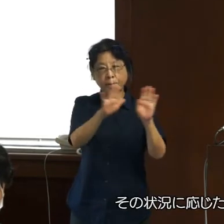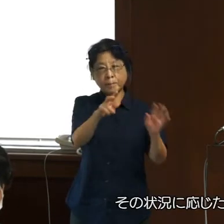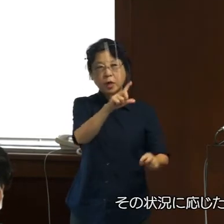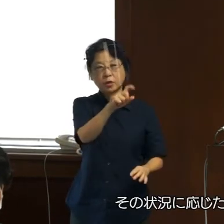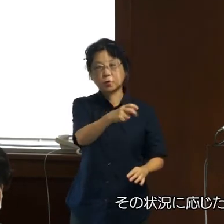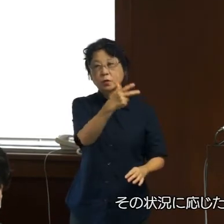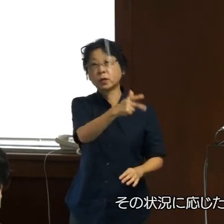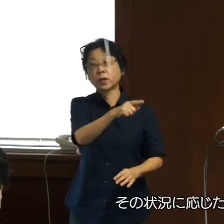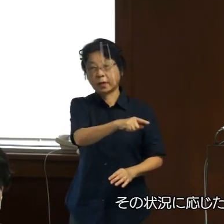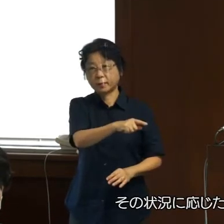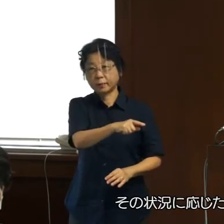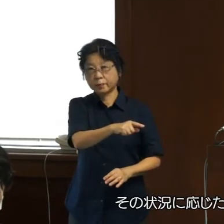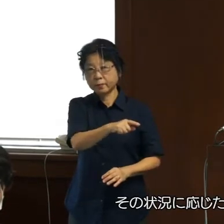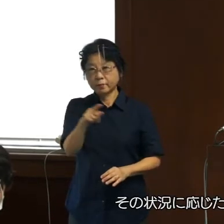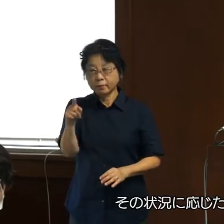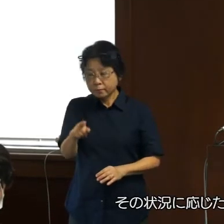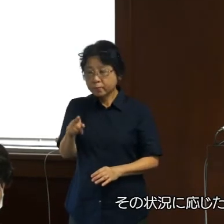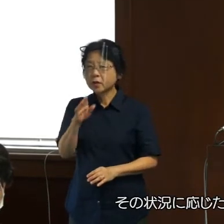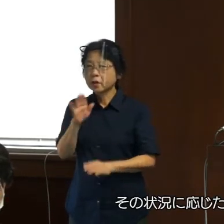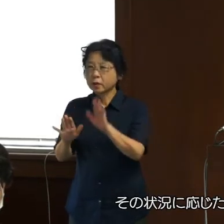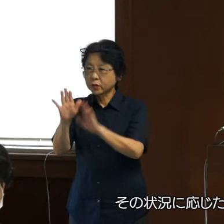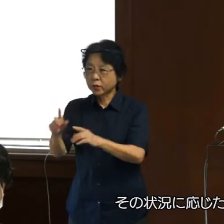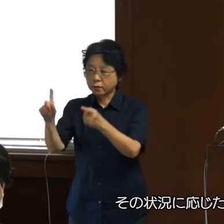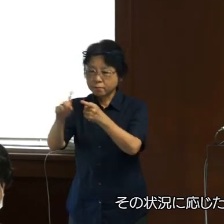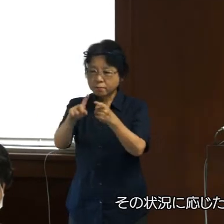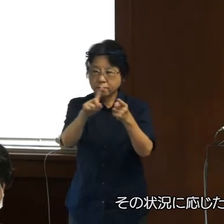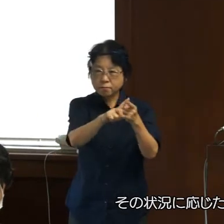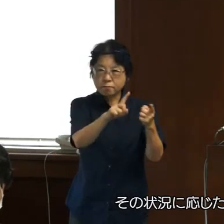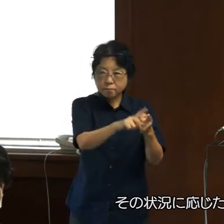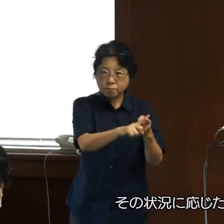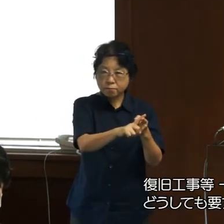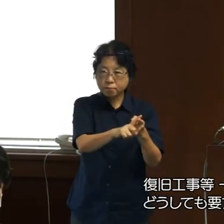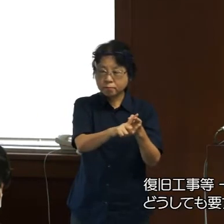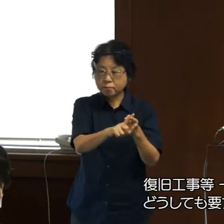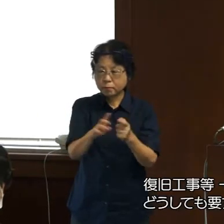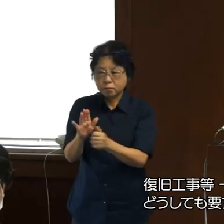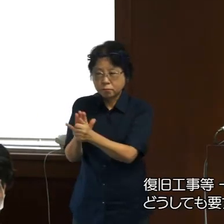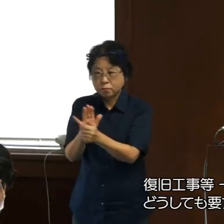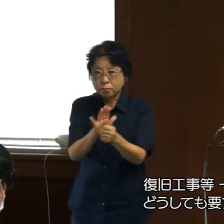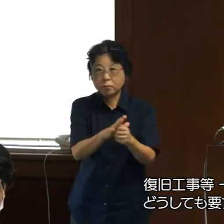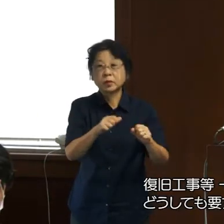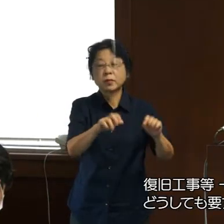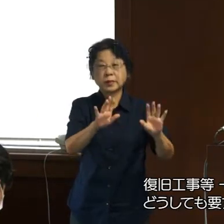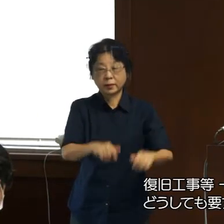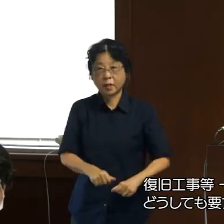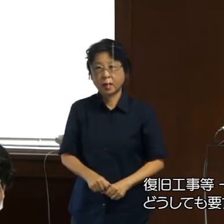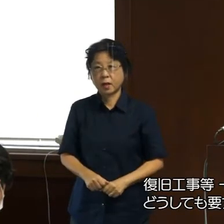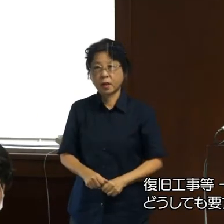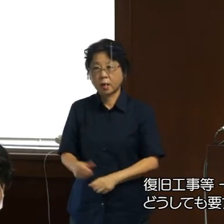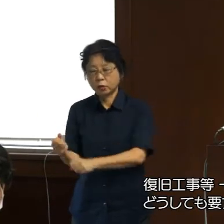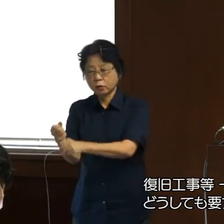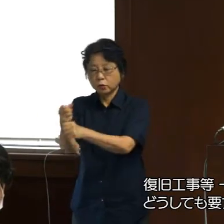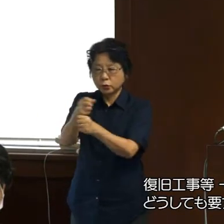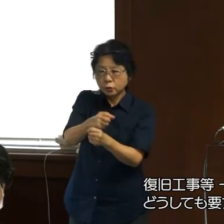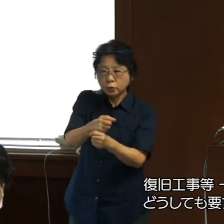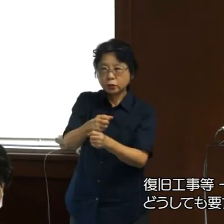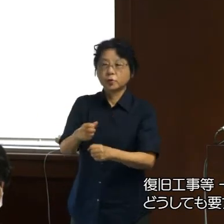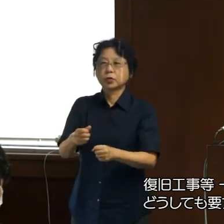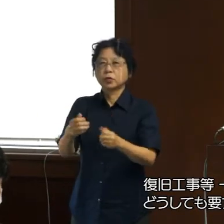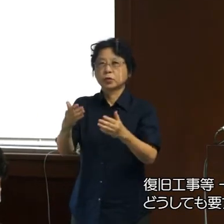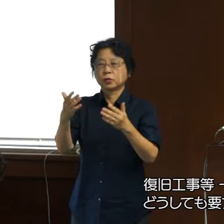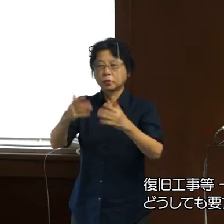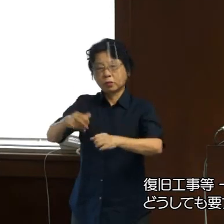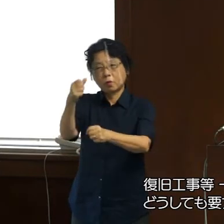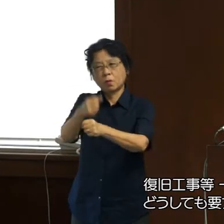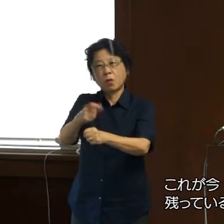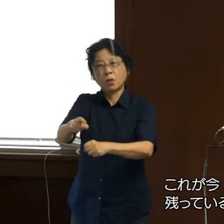その状況に応じた対応をさせていただいて、まあ、復旧工事と一定期間がどうしても要